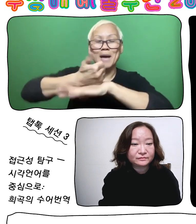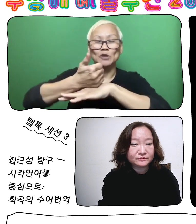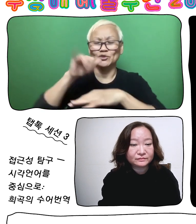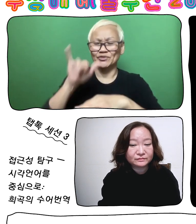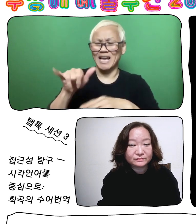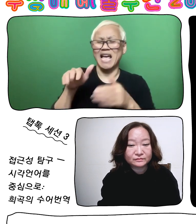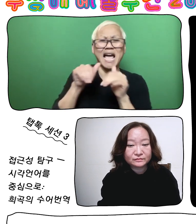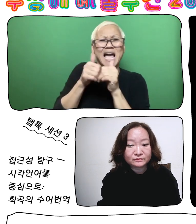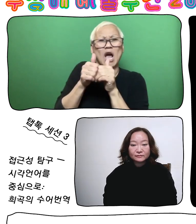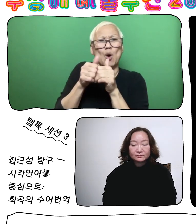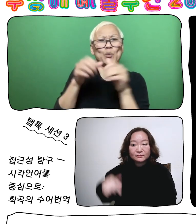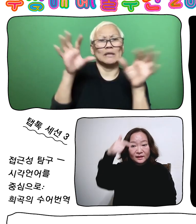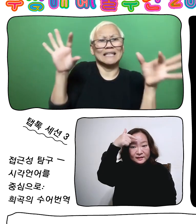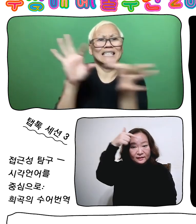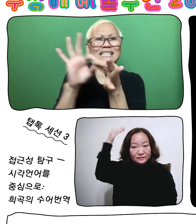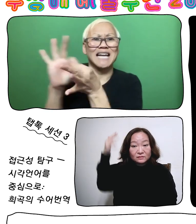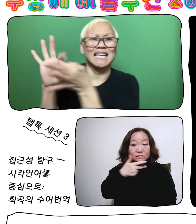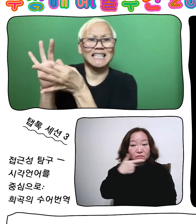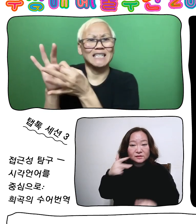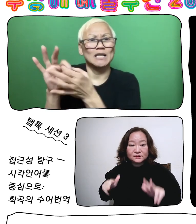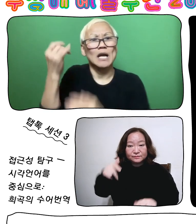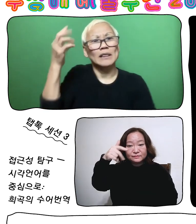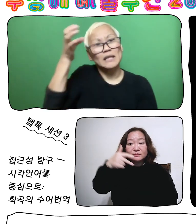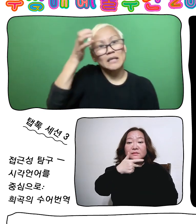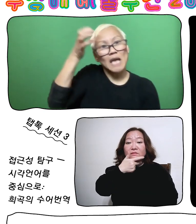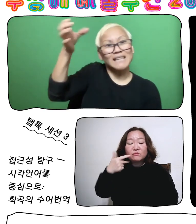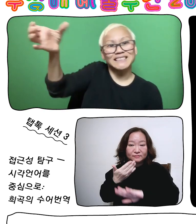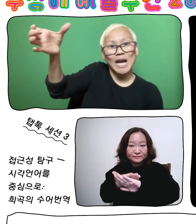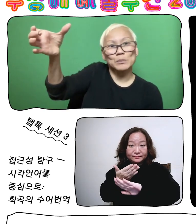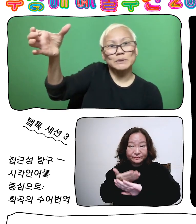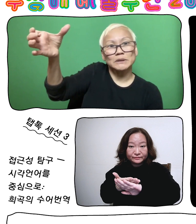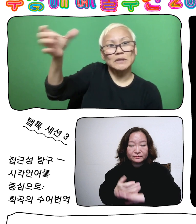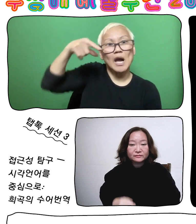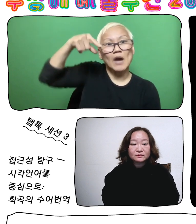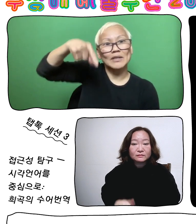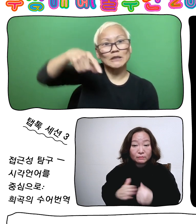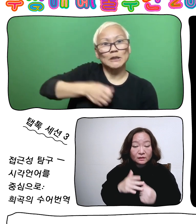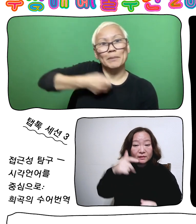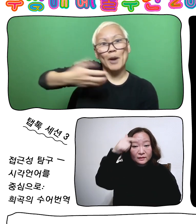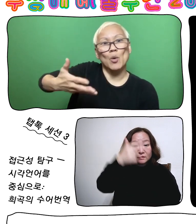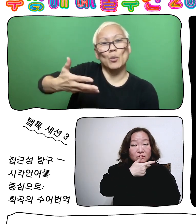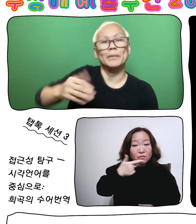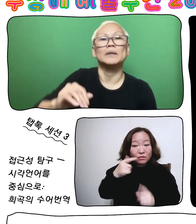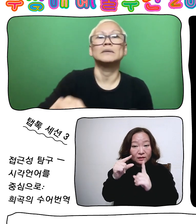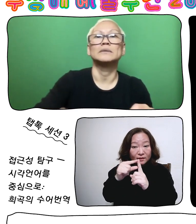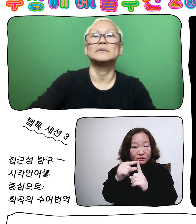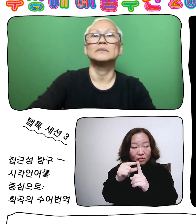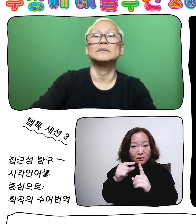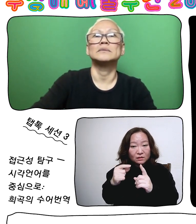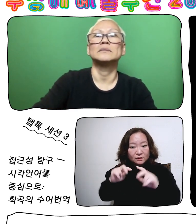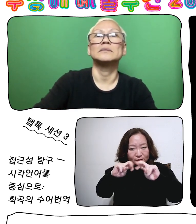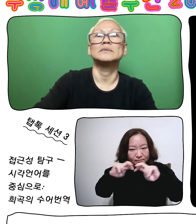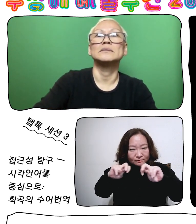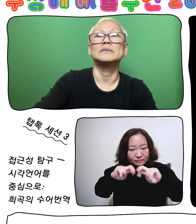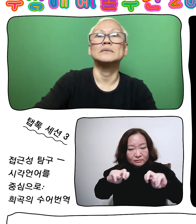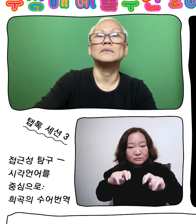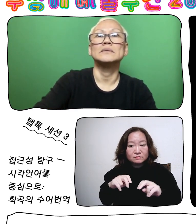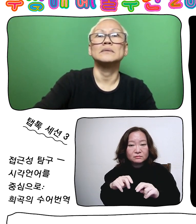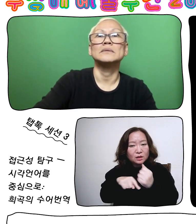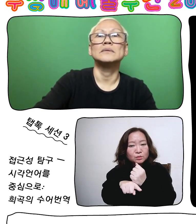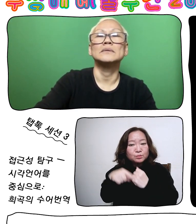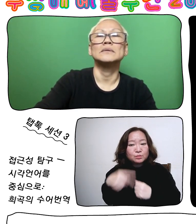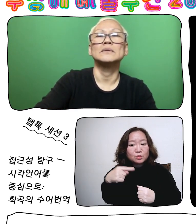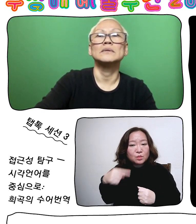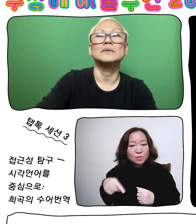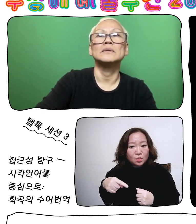고대 영어와 현대 영어의 차이점 중 하나는 고어의 단어는 그 단어를 분석해 보면 의미를 알 수 있다는